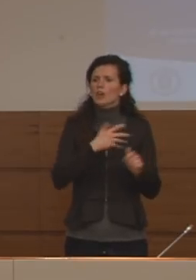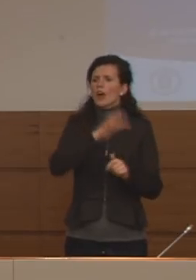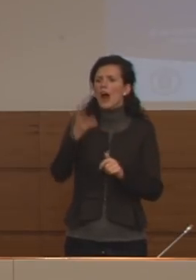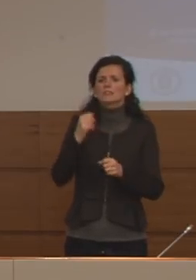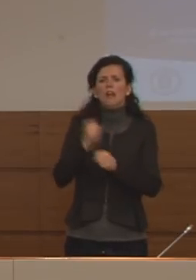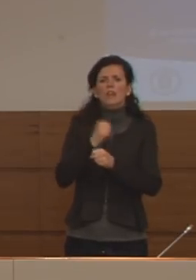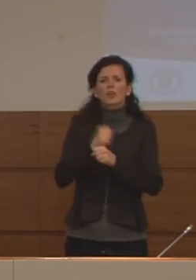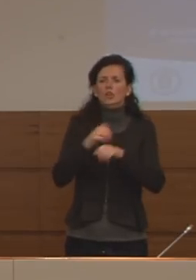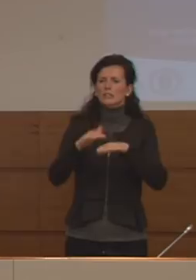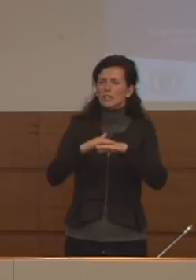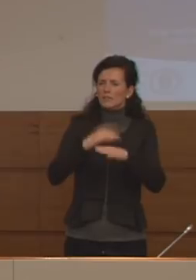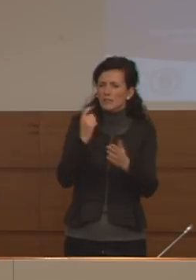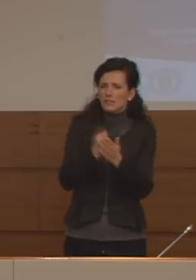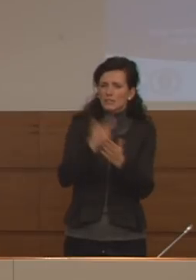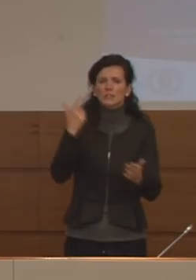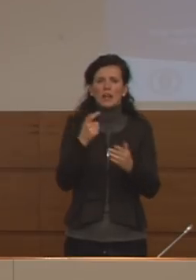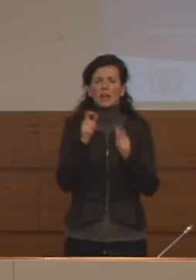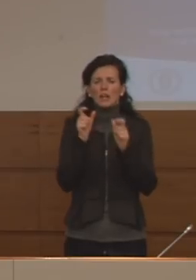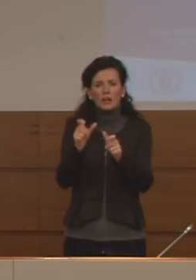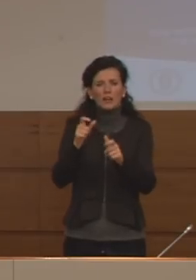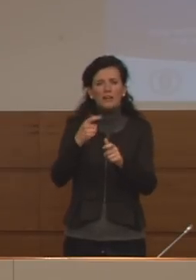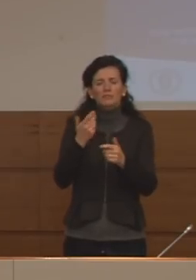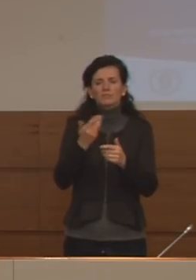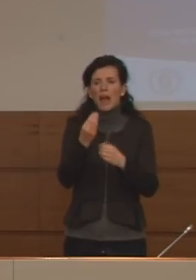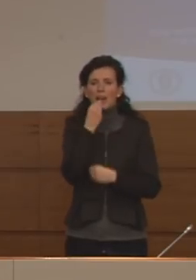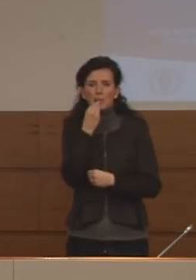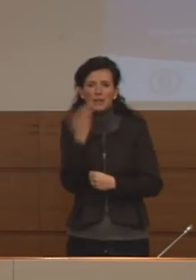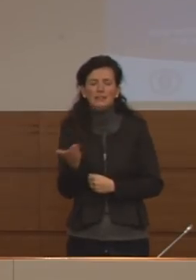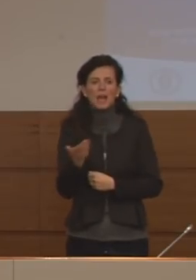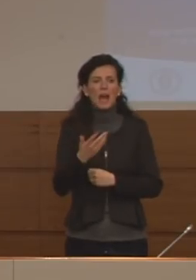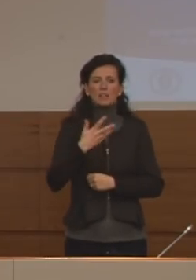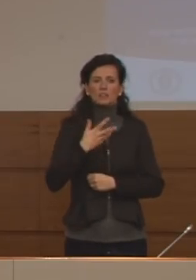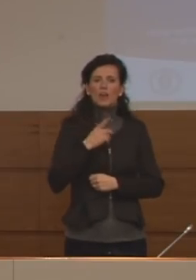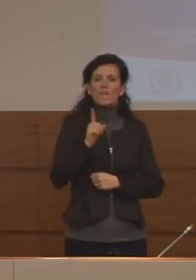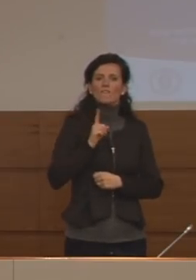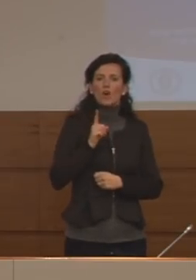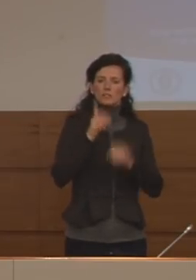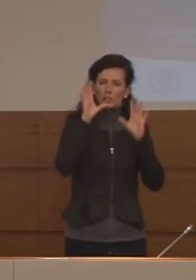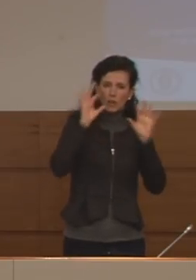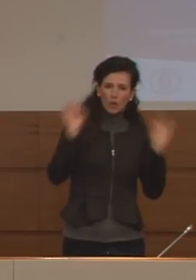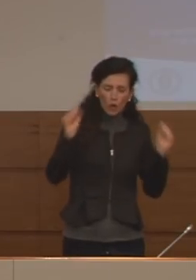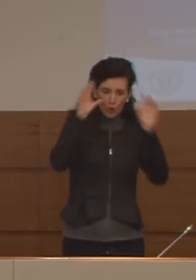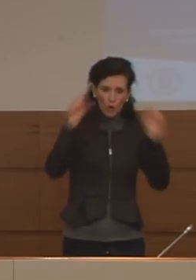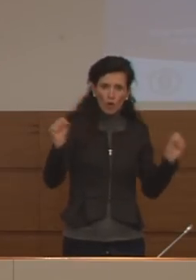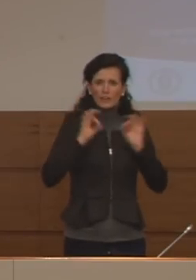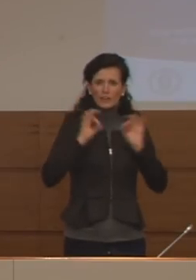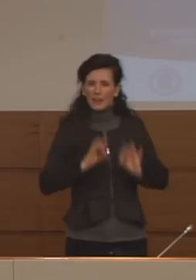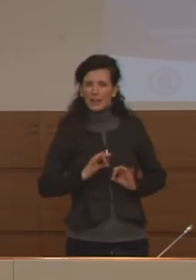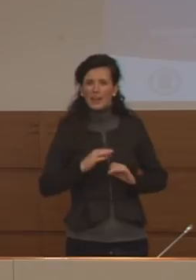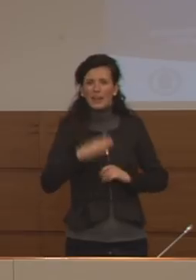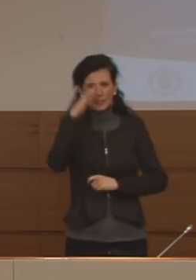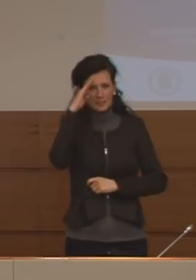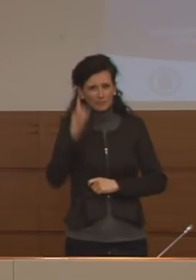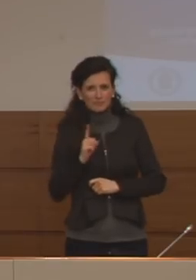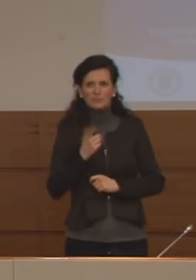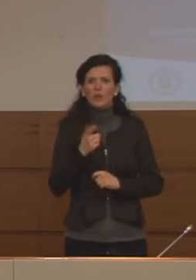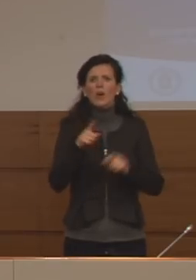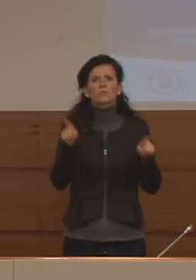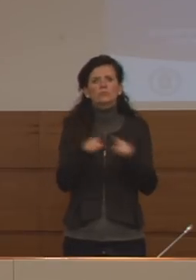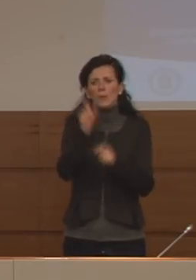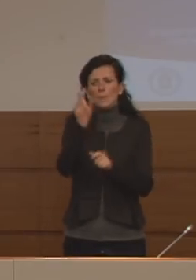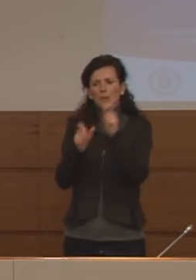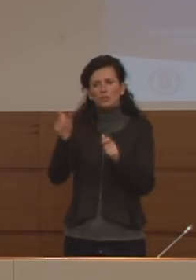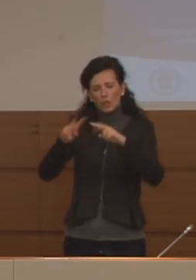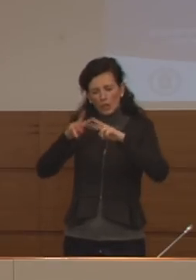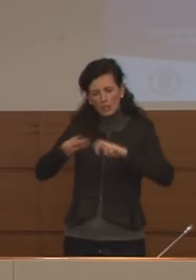tutta la filiera alimentare come sappiamo le forze dell'ordine forze armate anche i ricercatori che continuano a